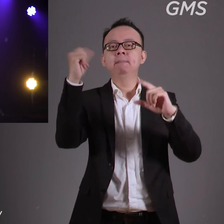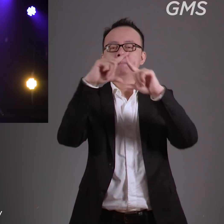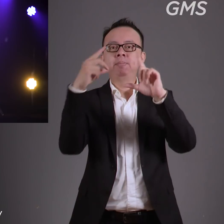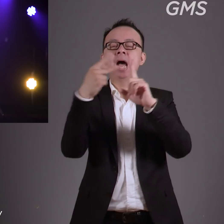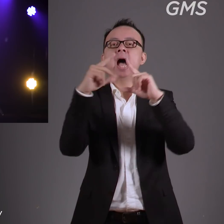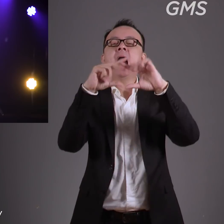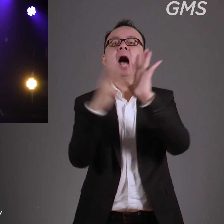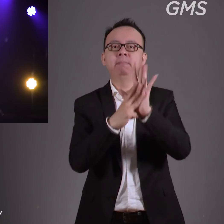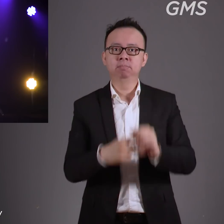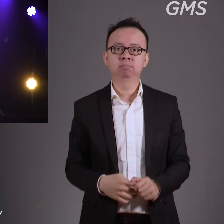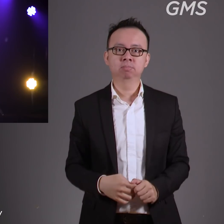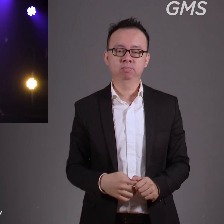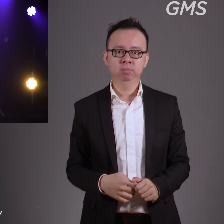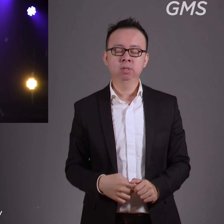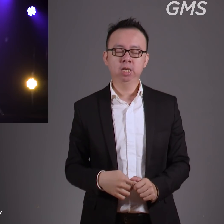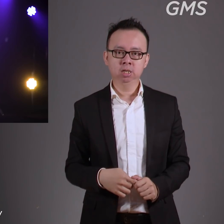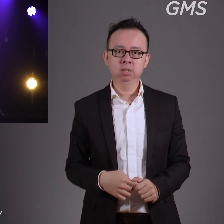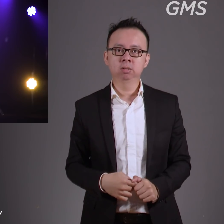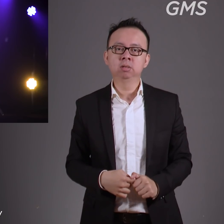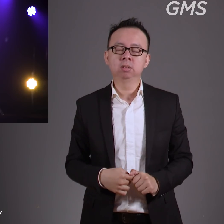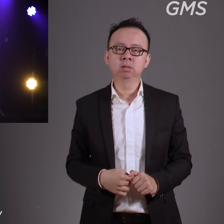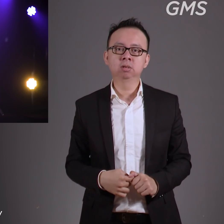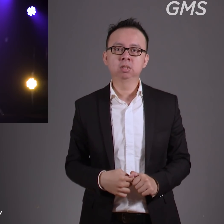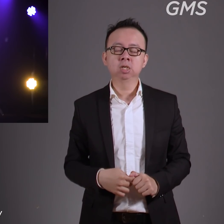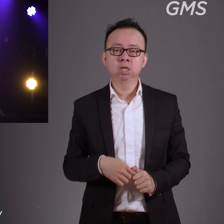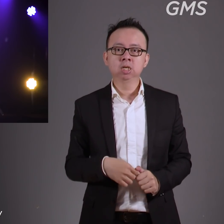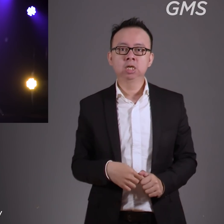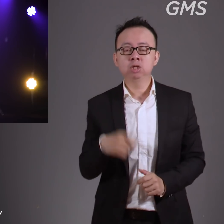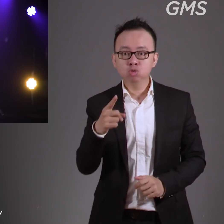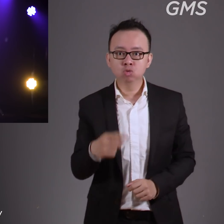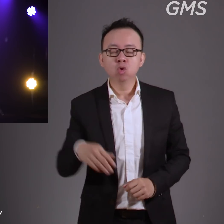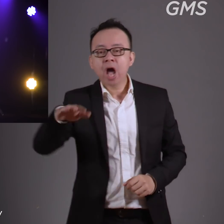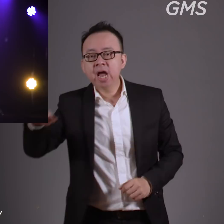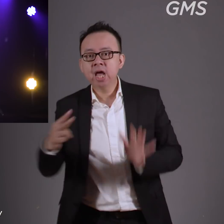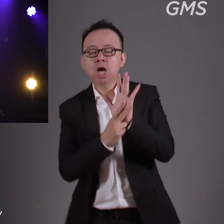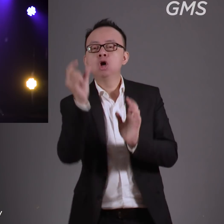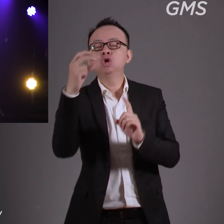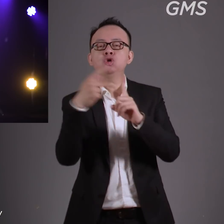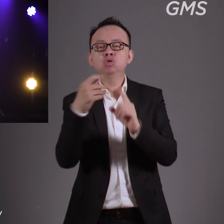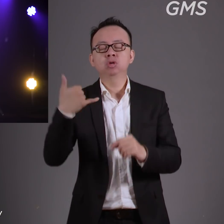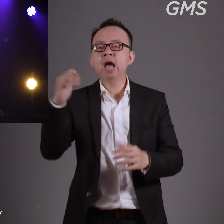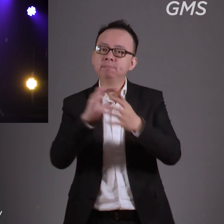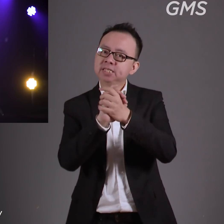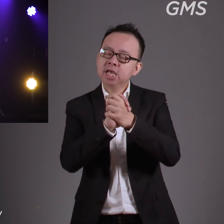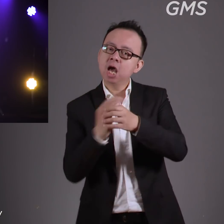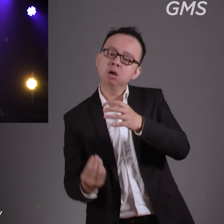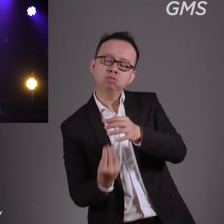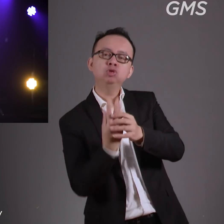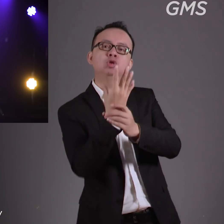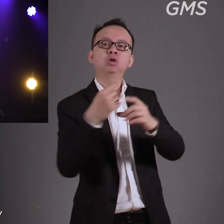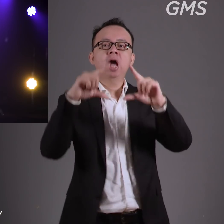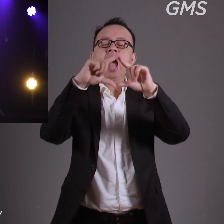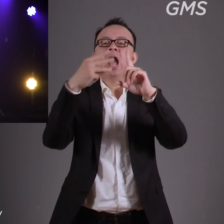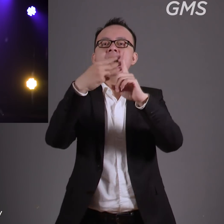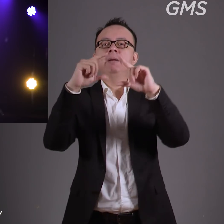Akhirnya muncul dari Sem, the believing son. Anak Nuh yang percaya. Bukan hanya muncul cerita